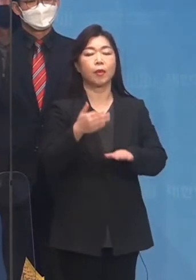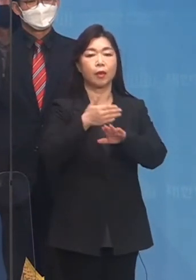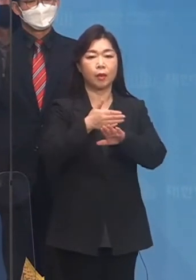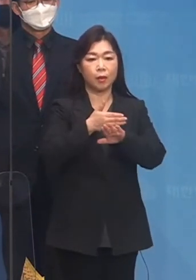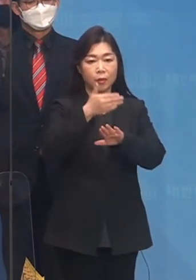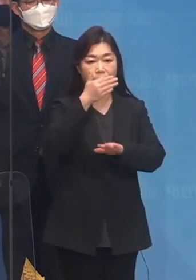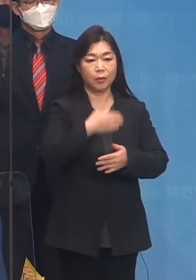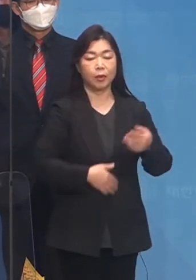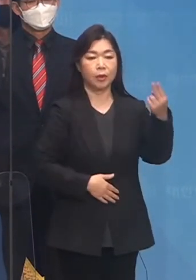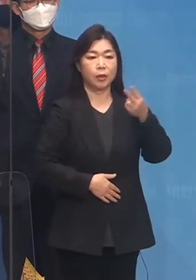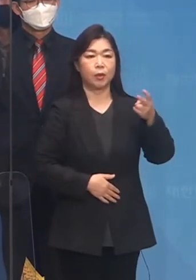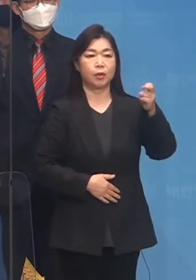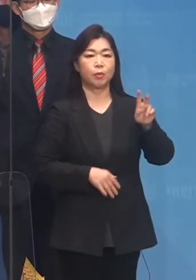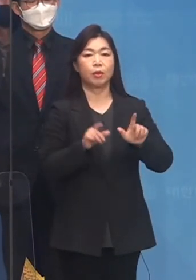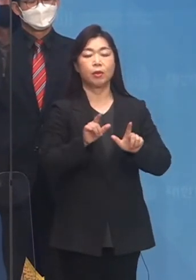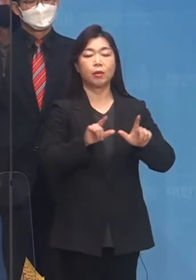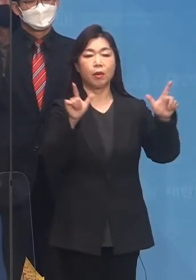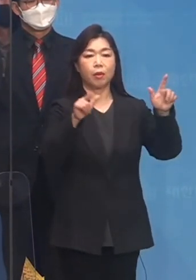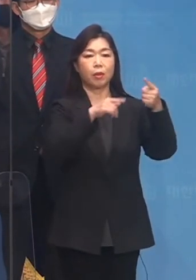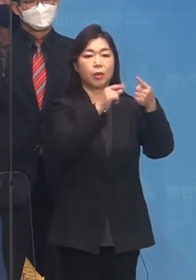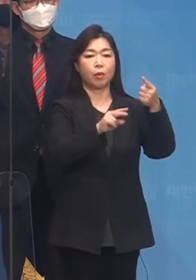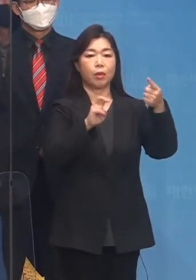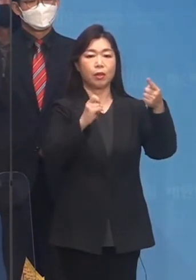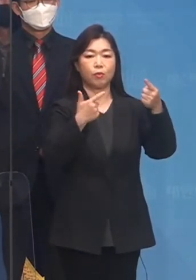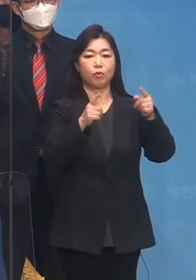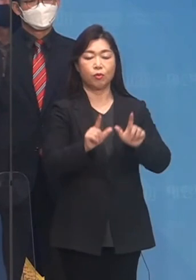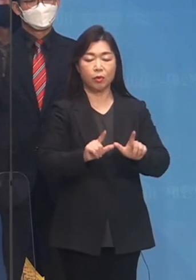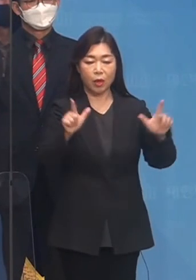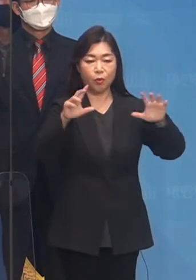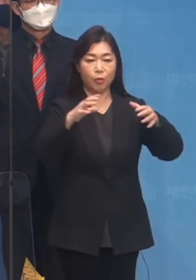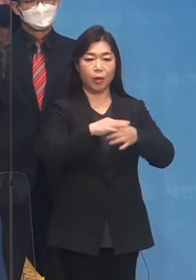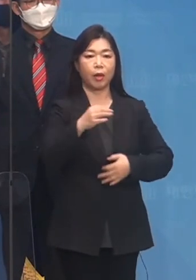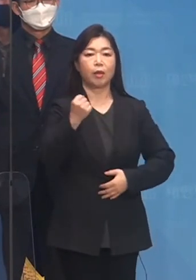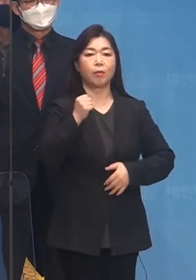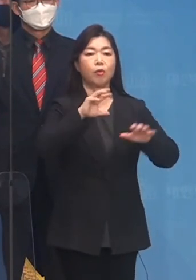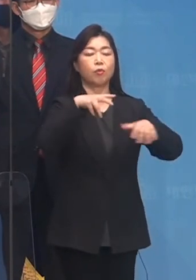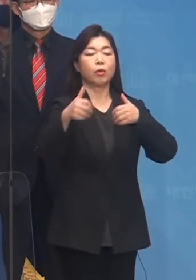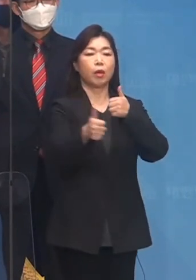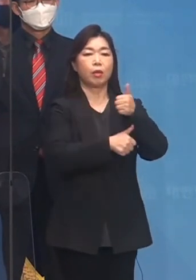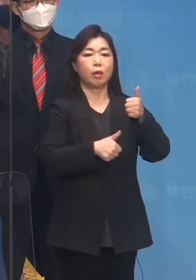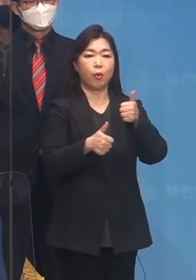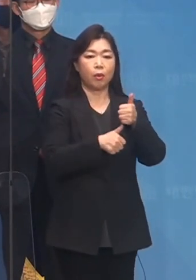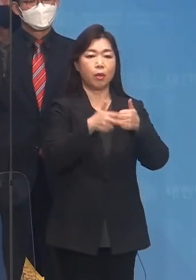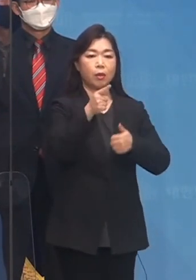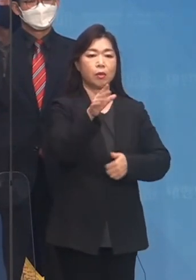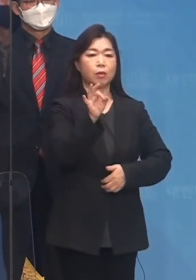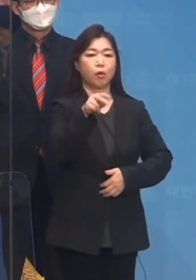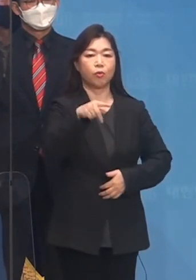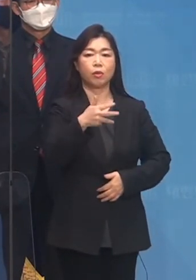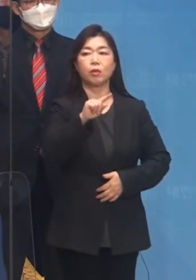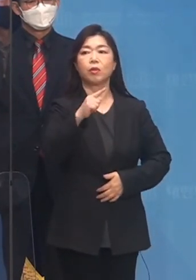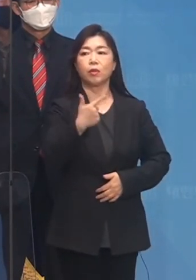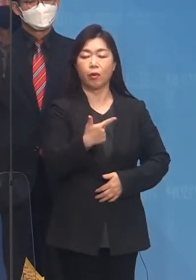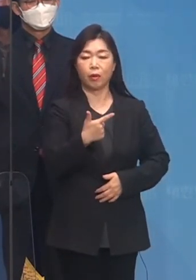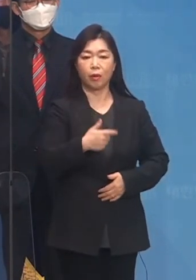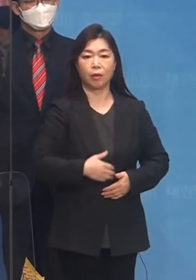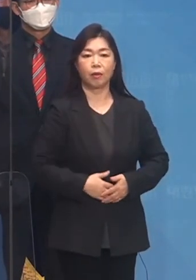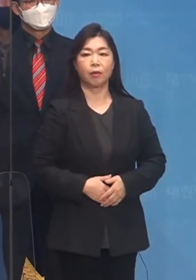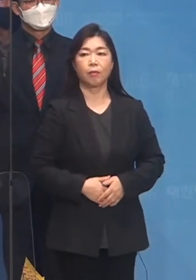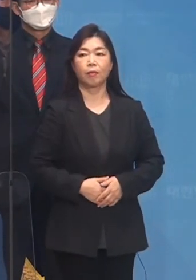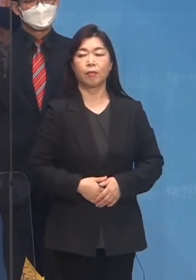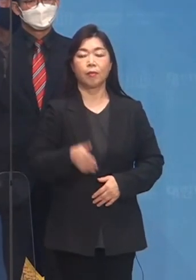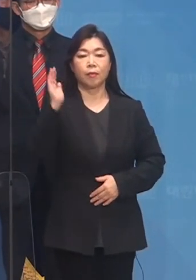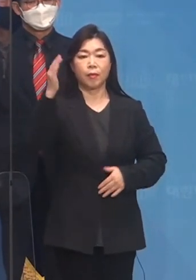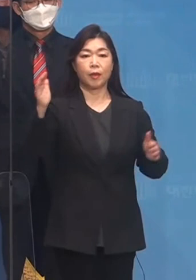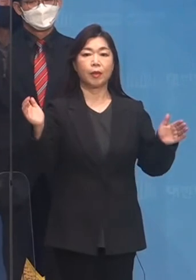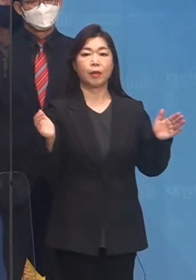감사합니다. 2022년 1월 26일 국민의힘 국회의원 정은천